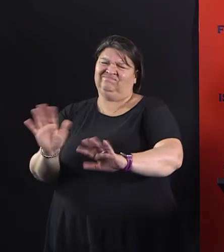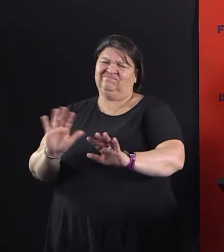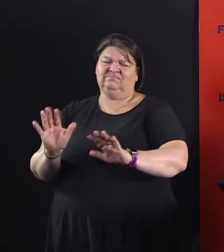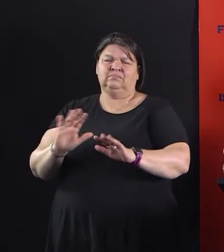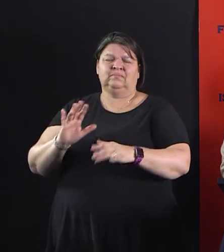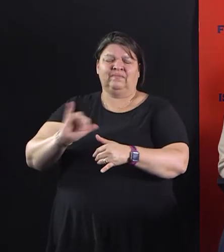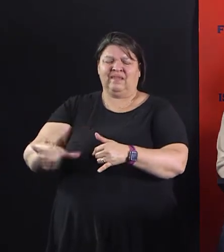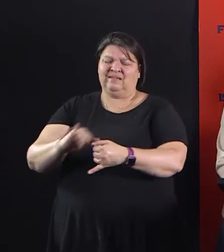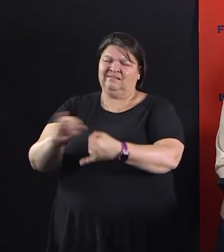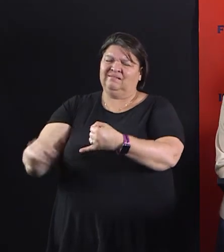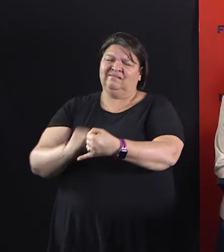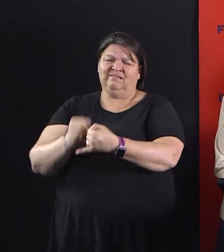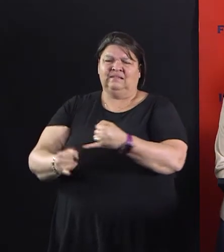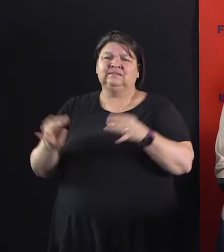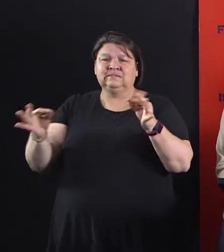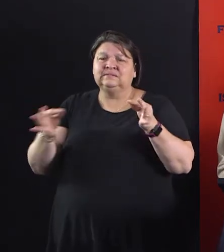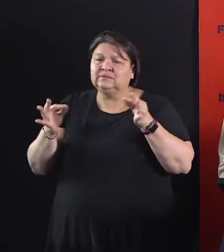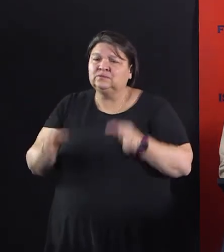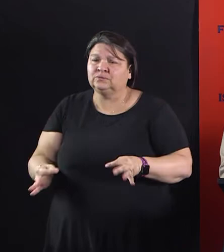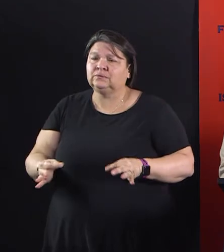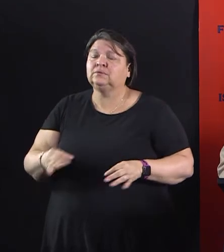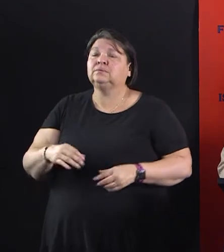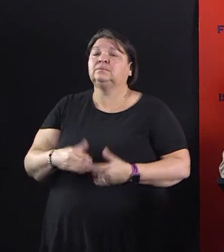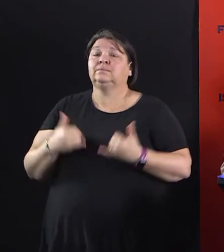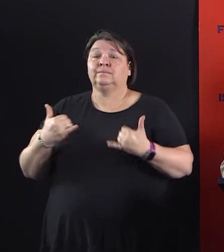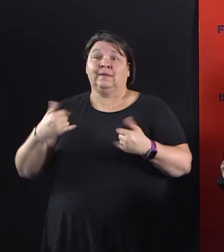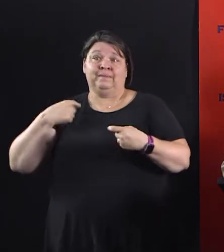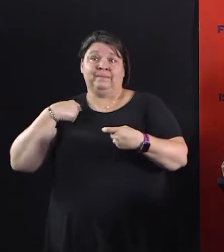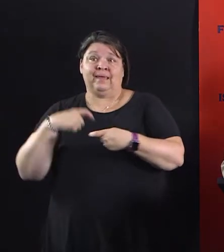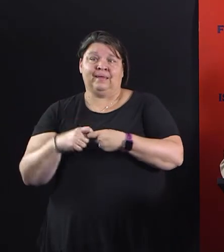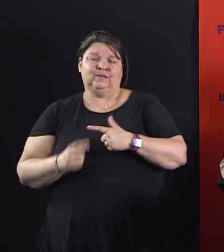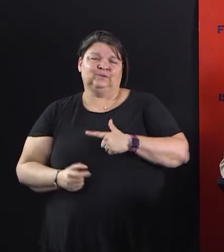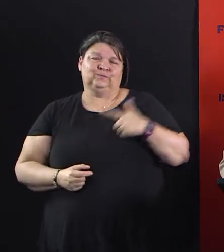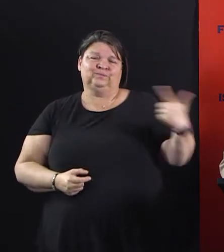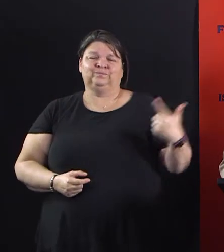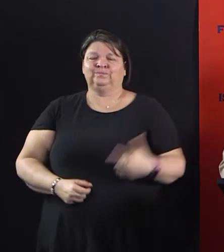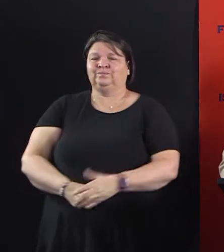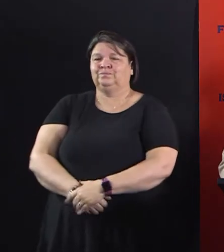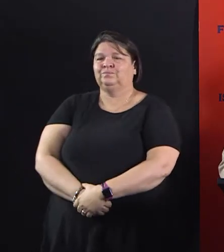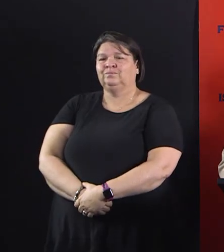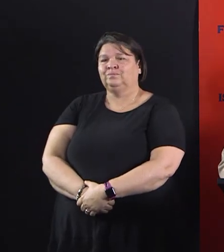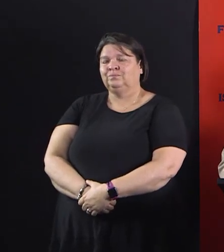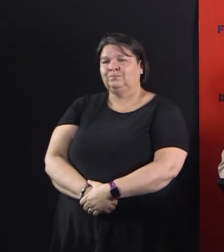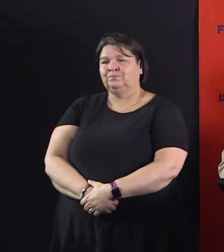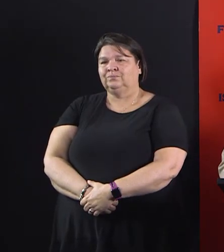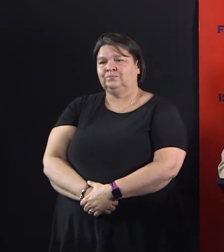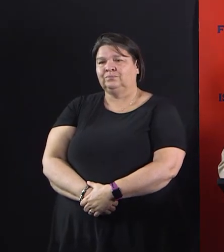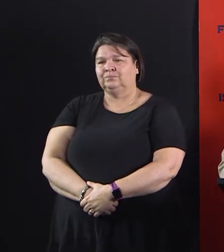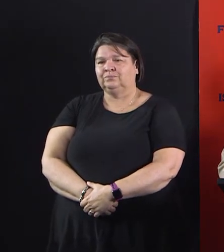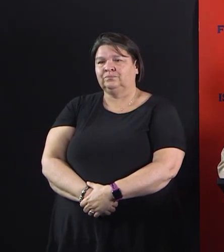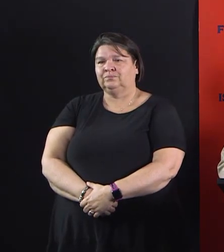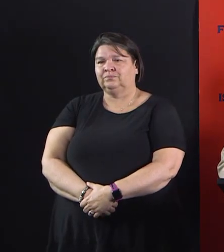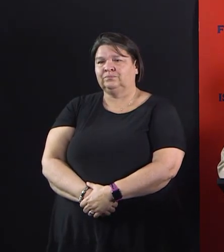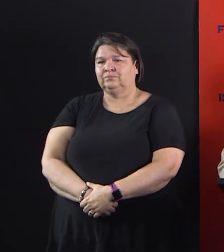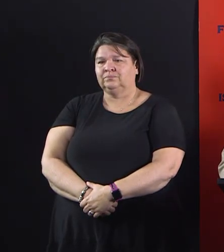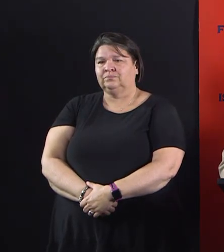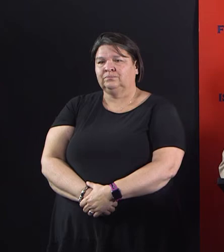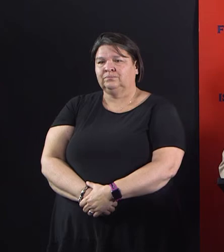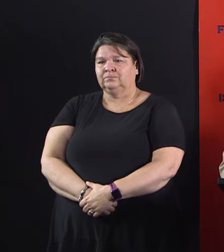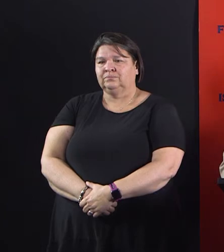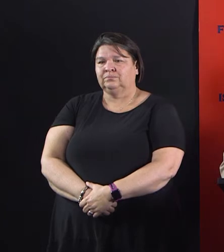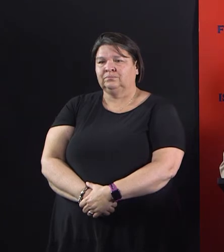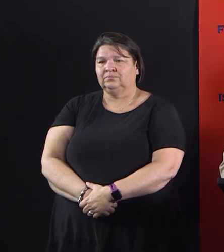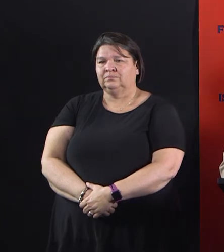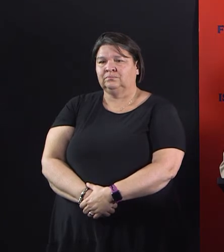understand. Primero, antes que nada, bienvenidos a todos ustedes a otra sesión más de Facebook en vivo. El día de hoy, la alcaldesa